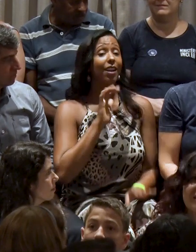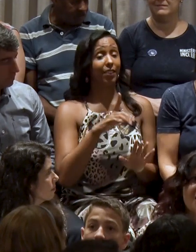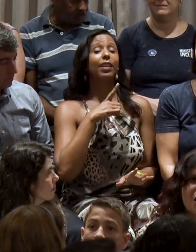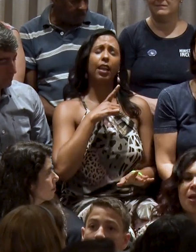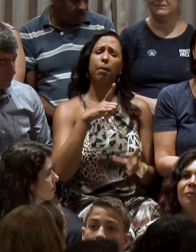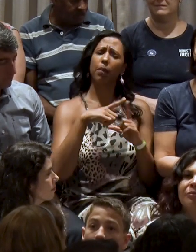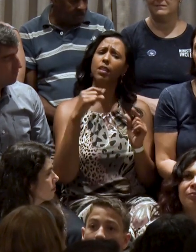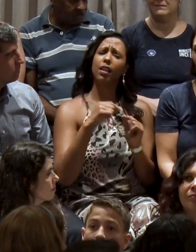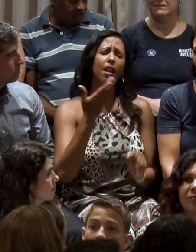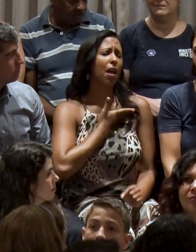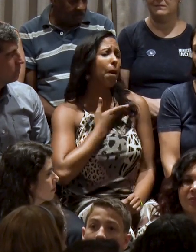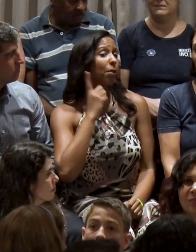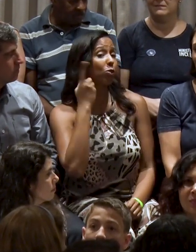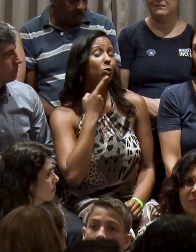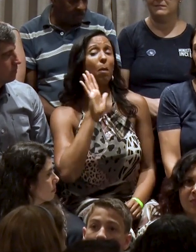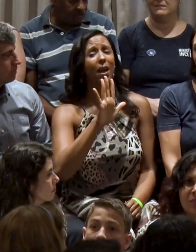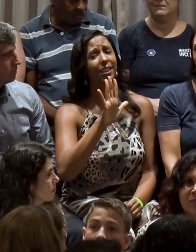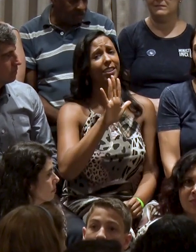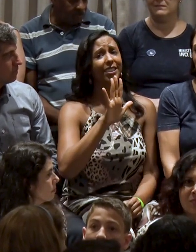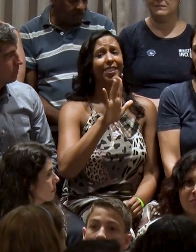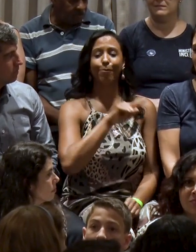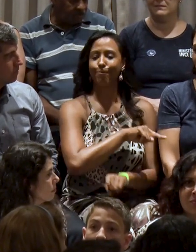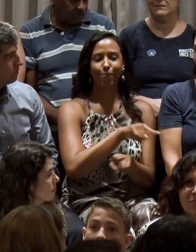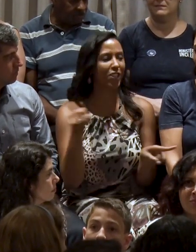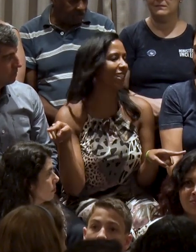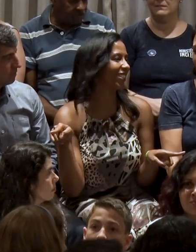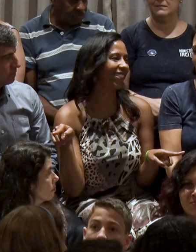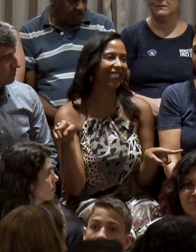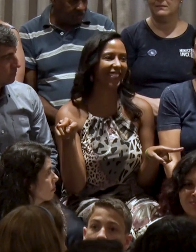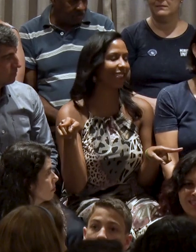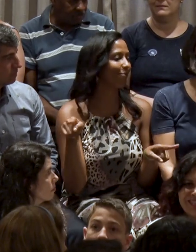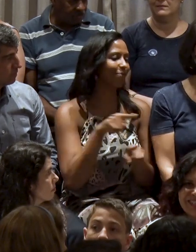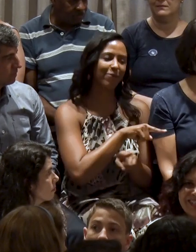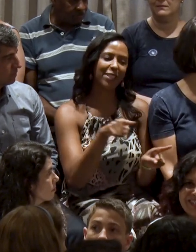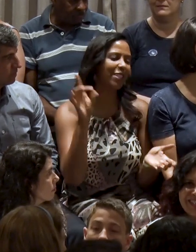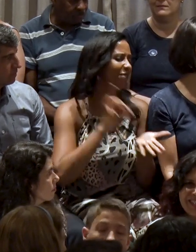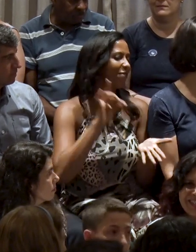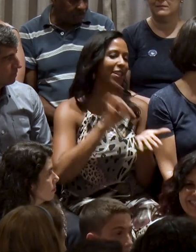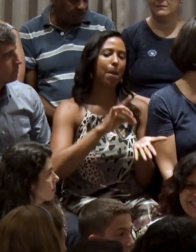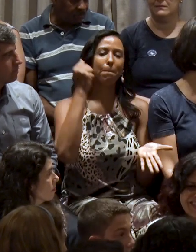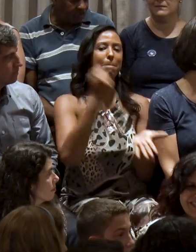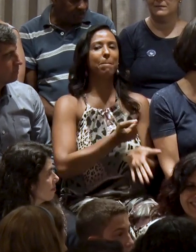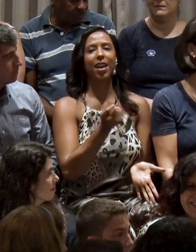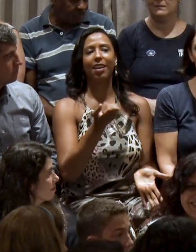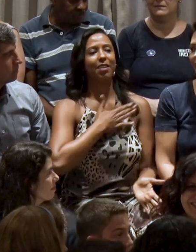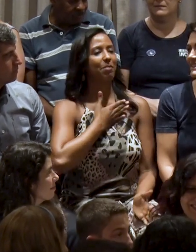também no Brasil, que eu amo muito. Mas vocês, assim, vocês realmente marcaram a minha vida. E aqui é a minha casa.